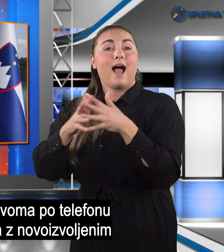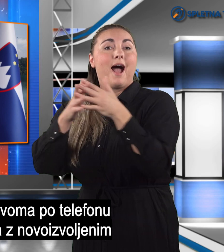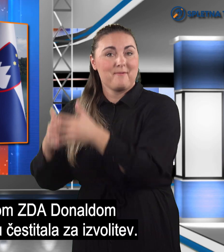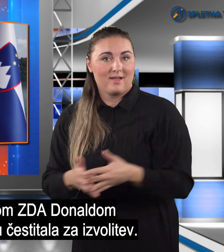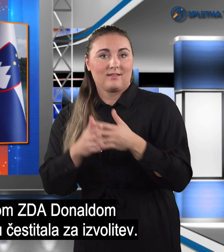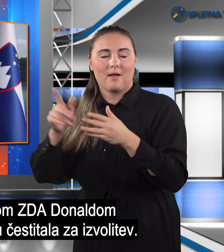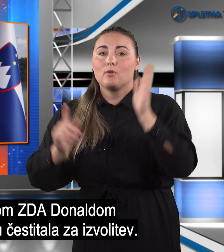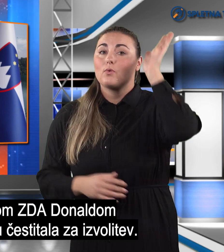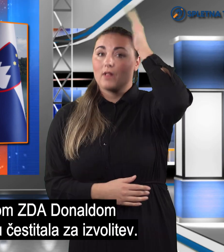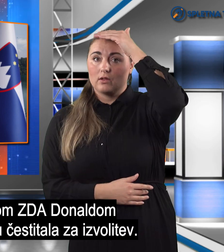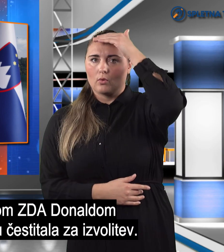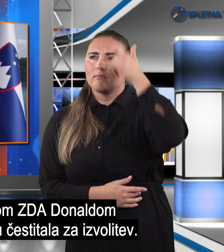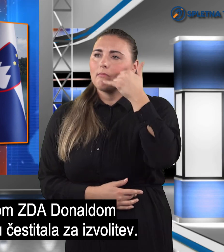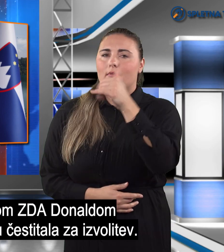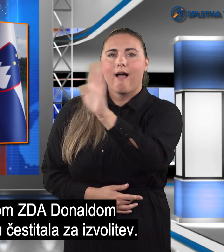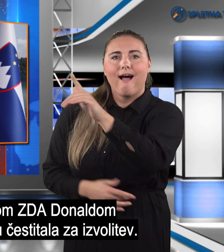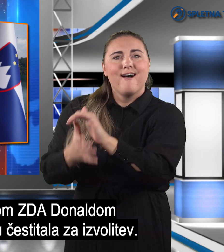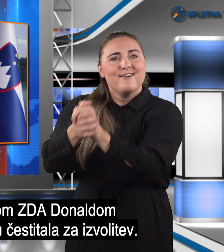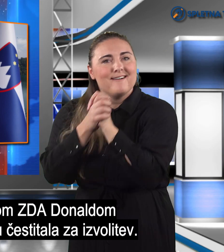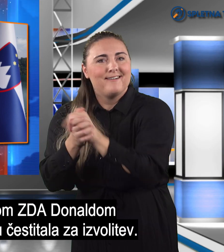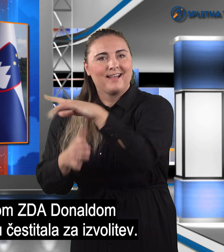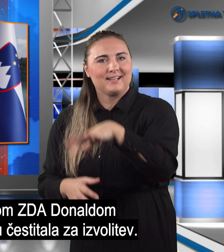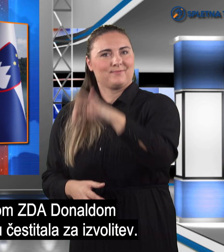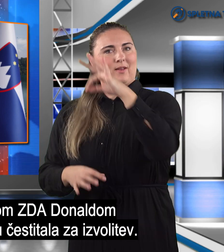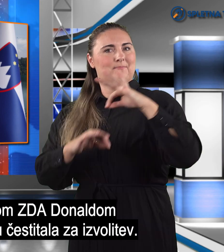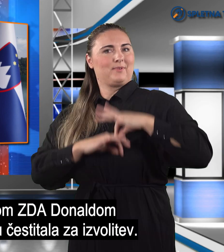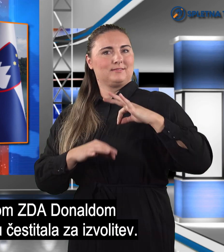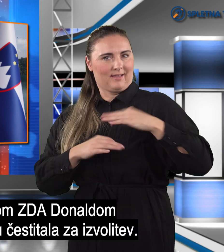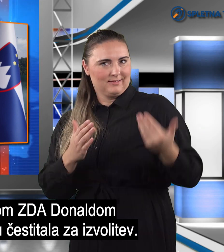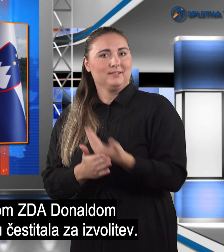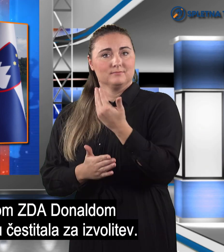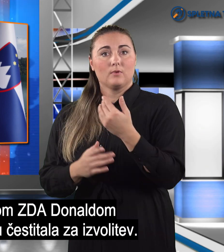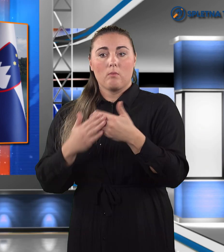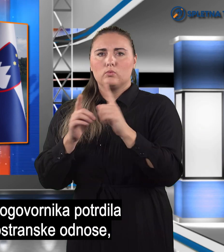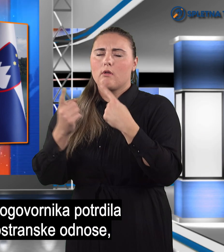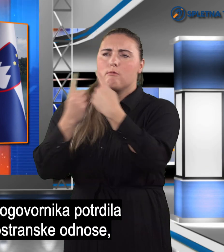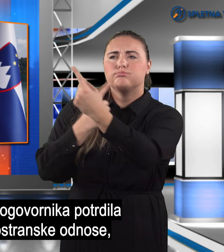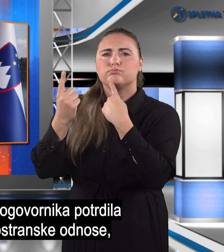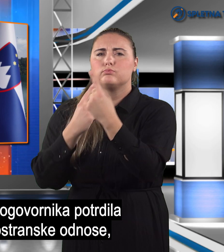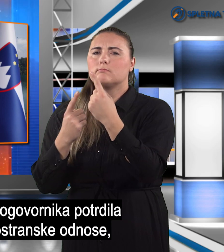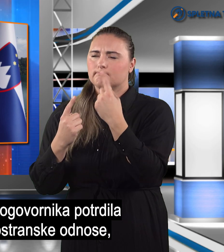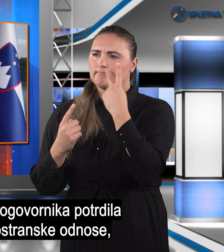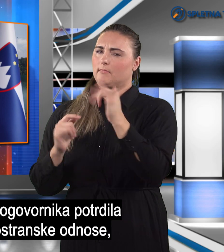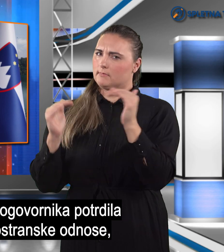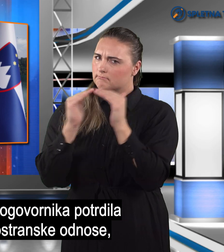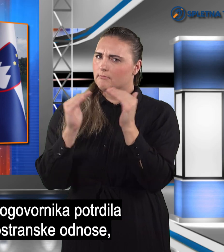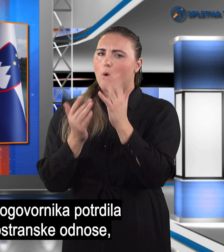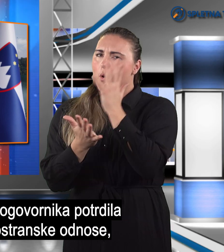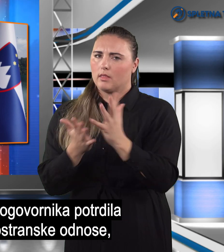predsednikom ZDA Donaldom Trumpom in mu čestitala za izvolitev. Ob tem sta sogovornika potrdila odlične